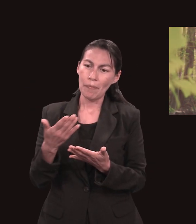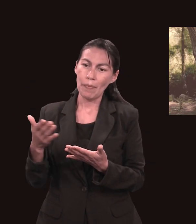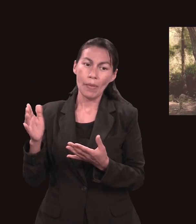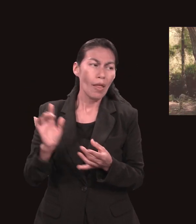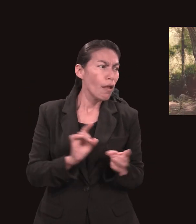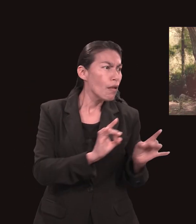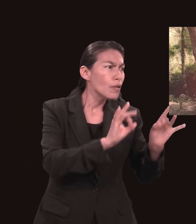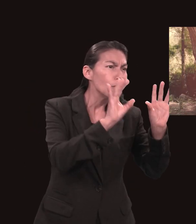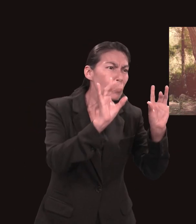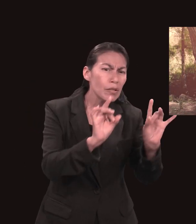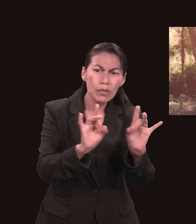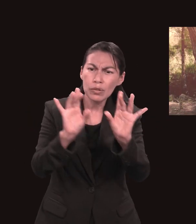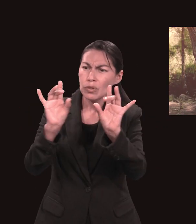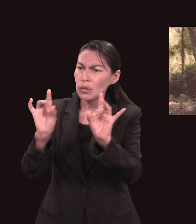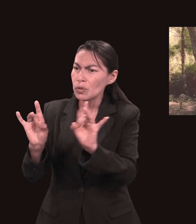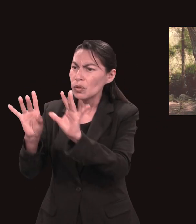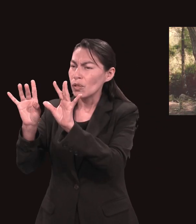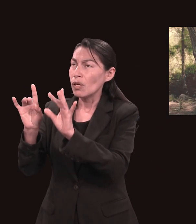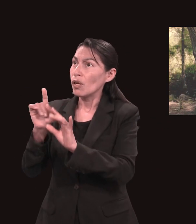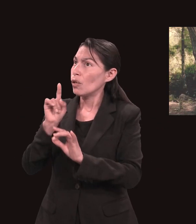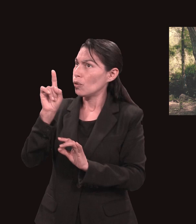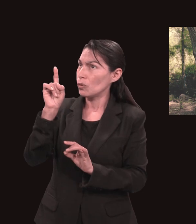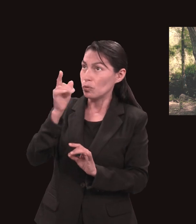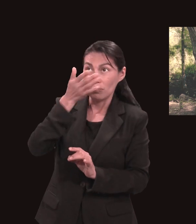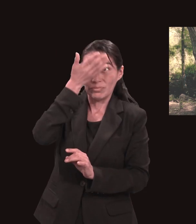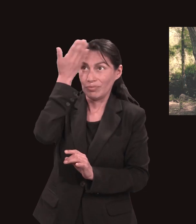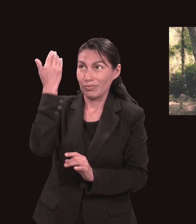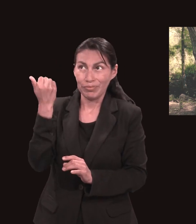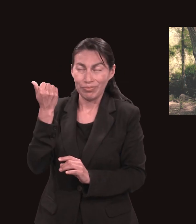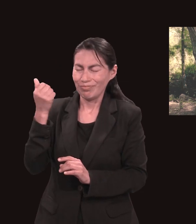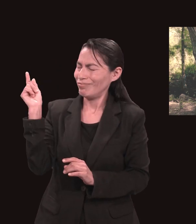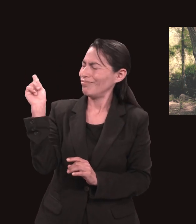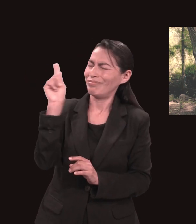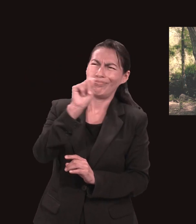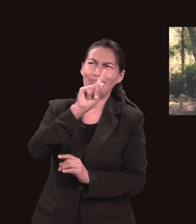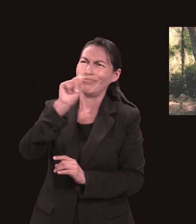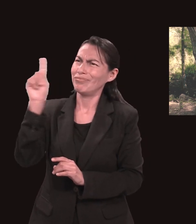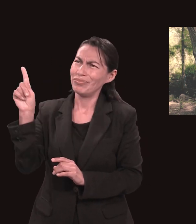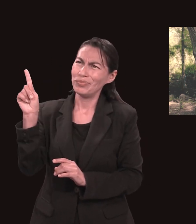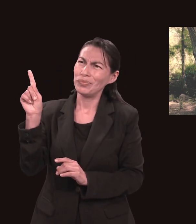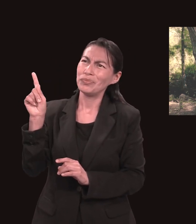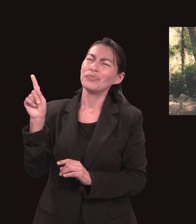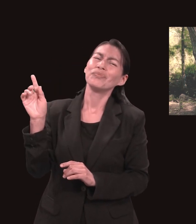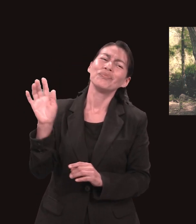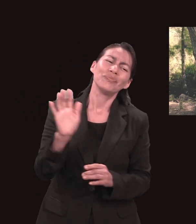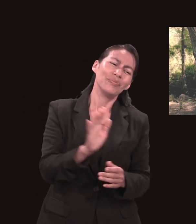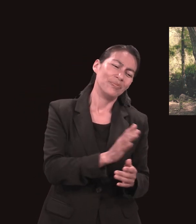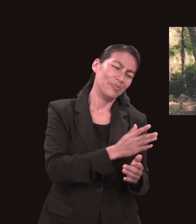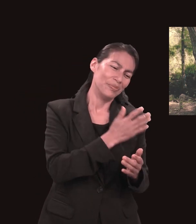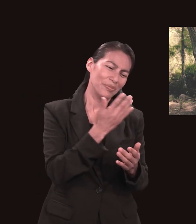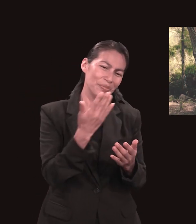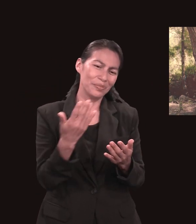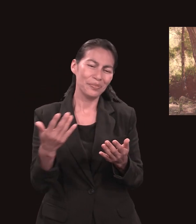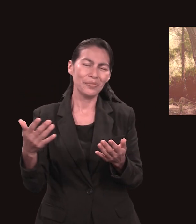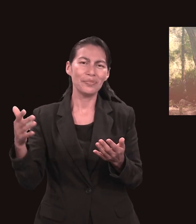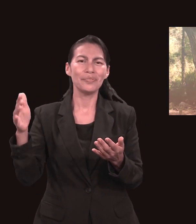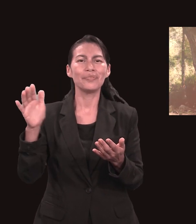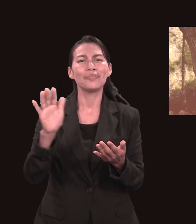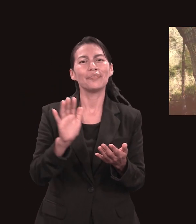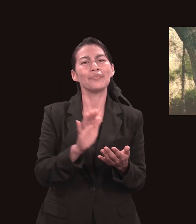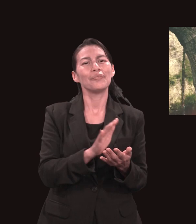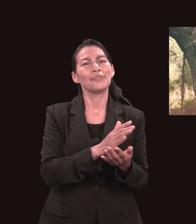No hay nada bajo el sol Que tú no sepas